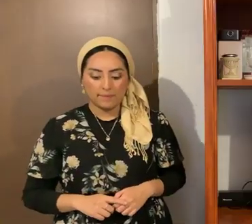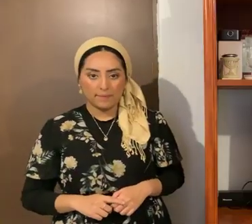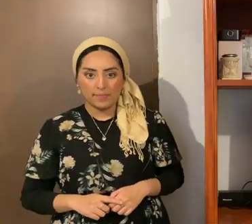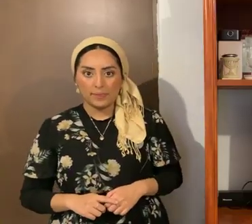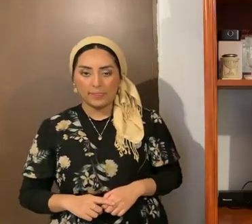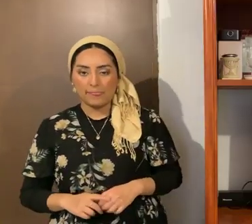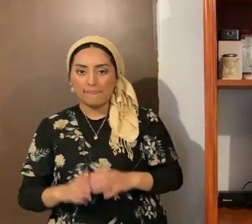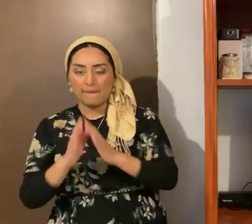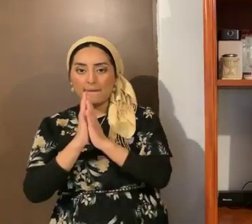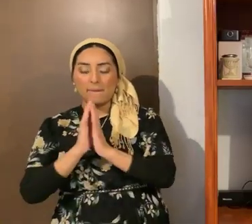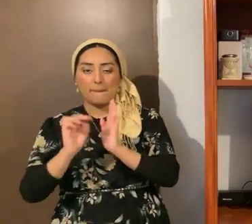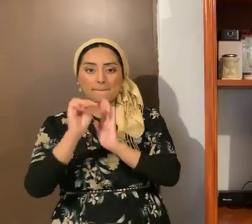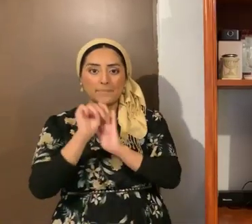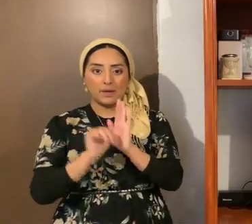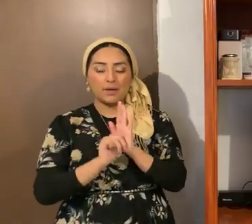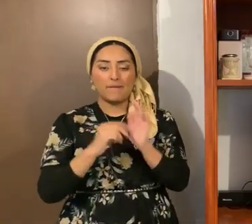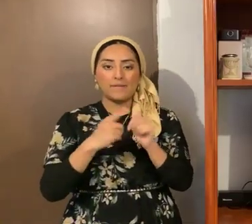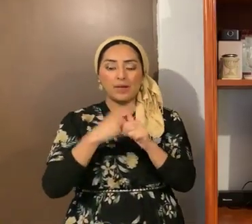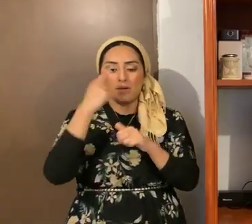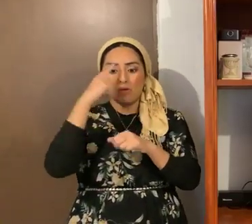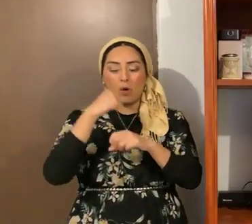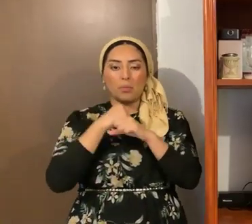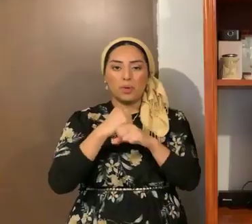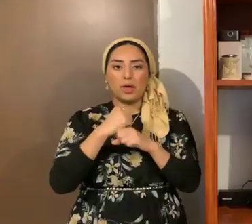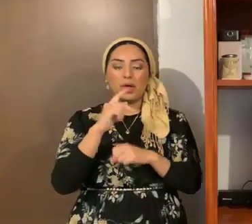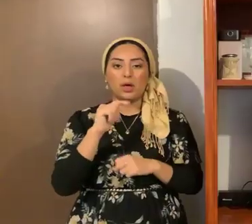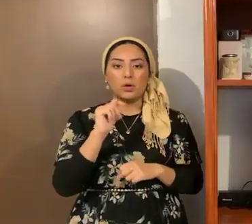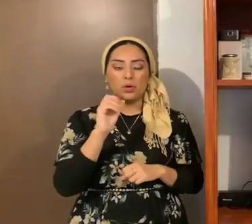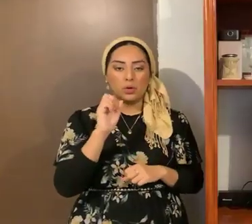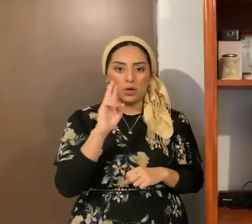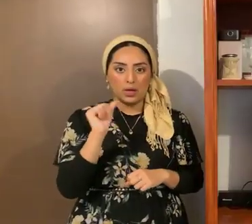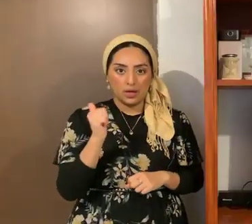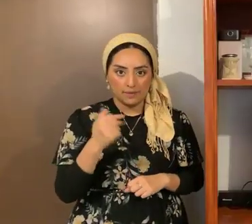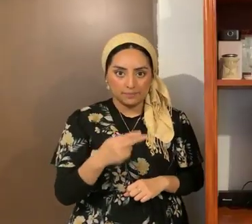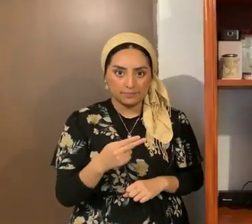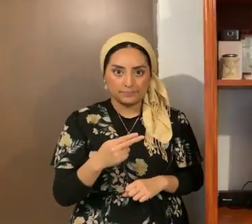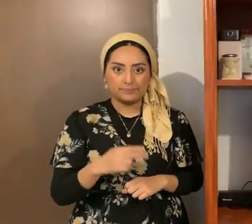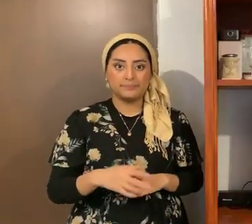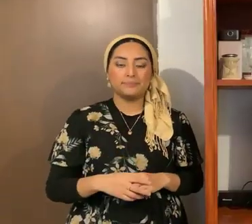La tefila de Moshe fue para proteger la Torah.